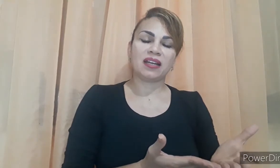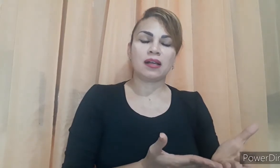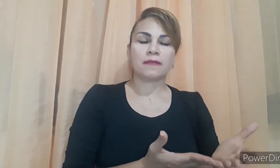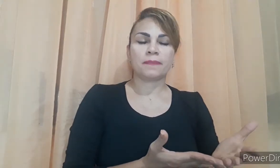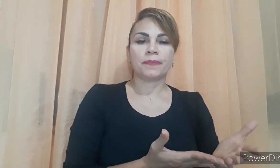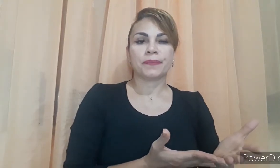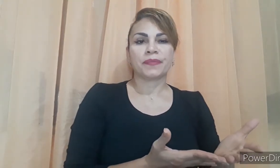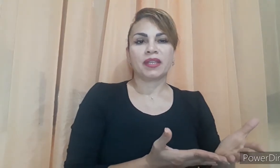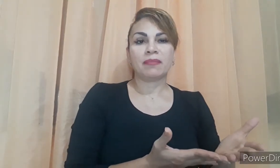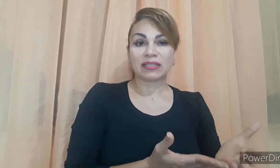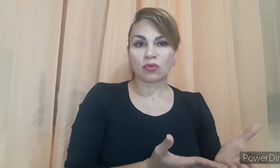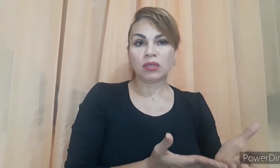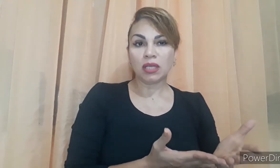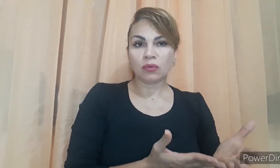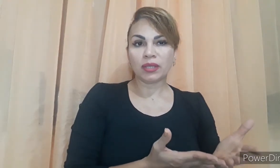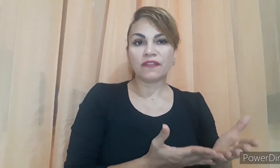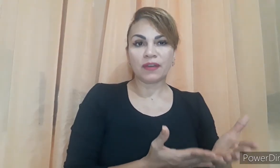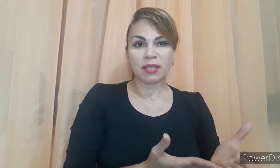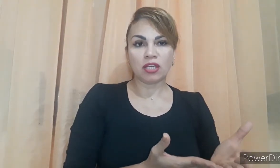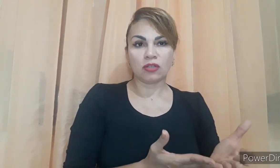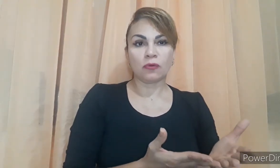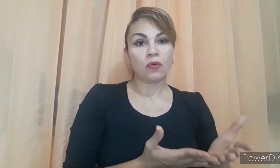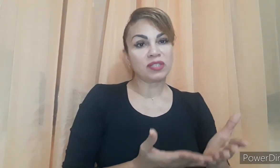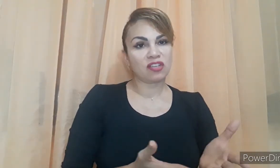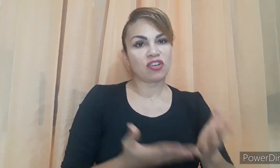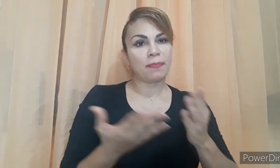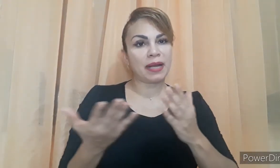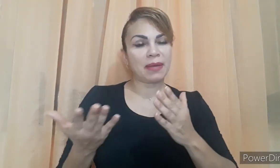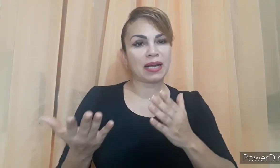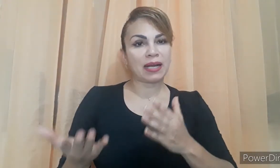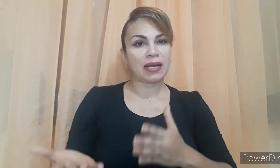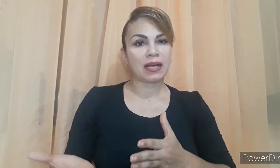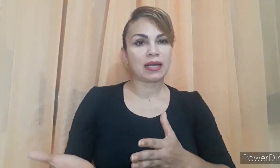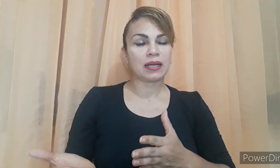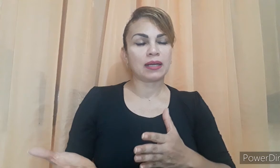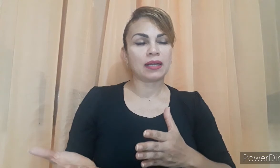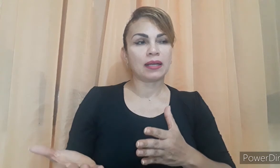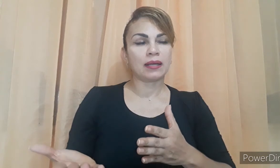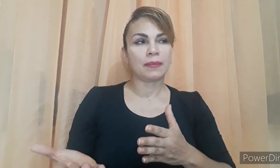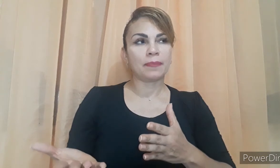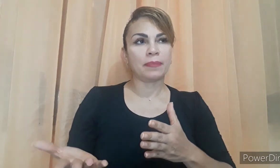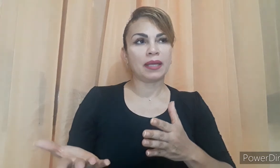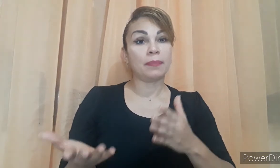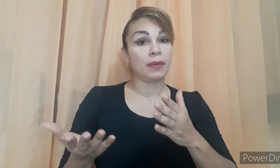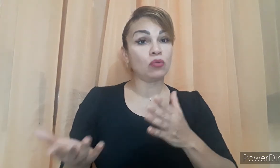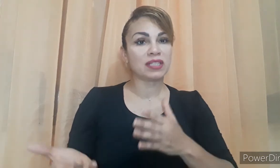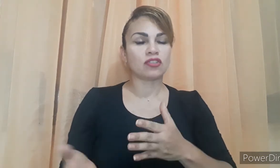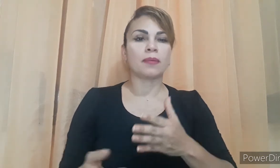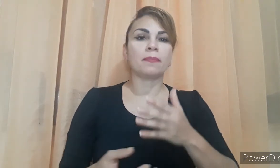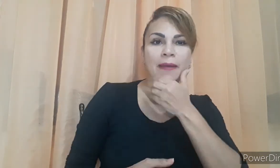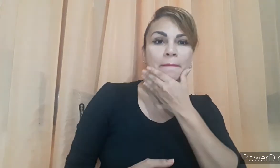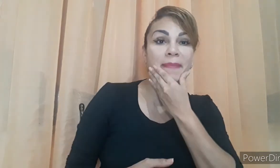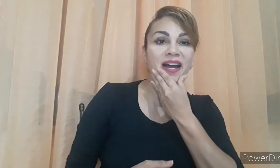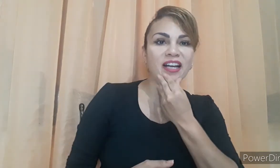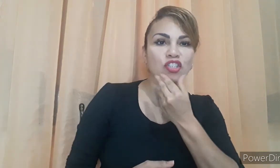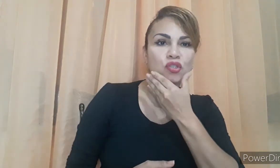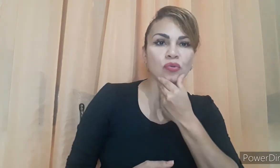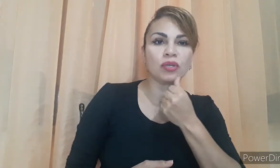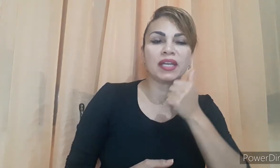para masculino e feminino, ou seja, para marcar ou seja, é macho